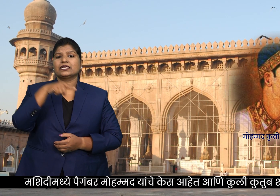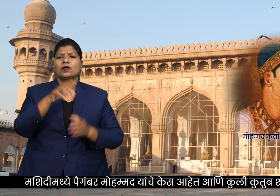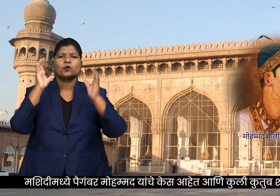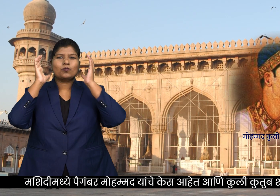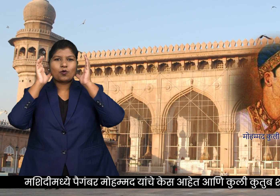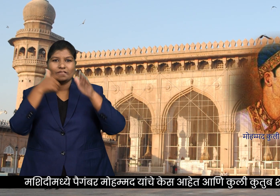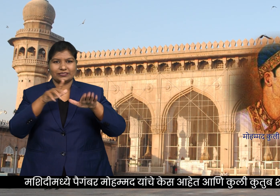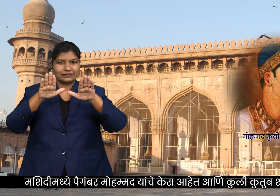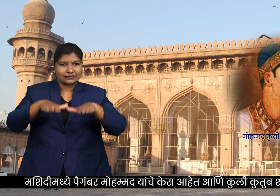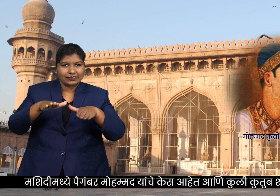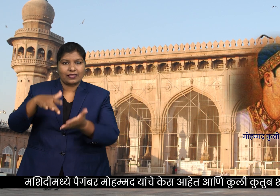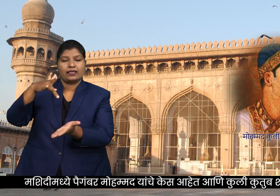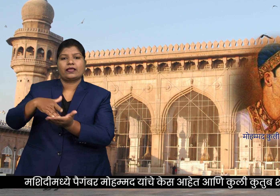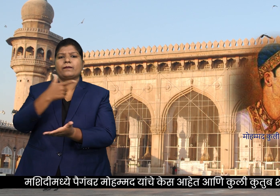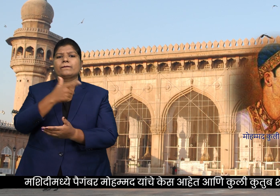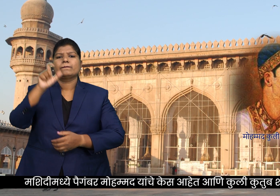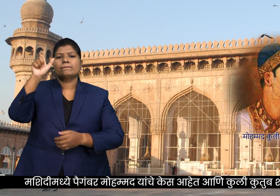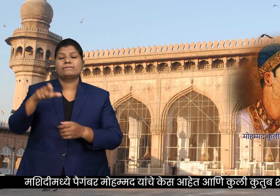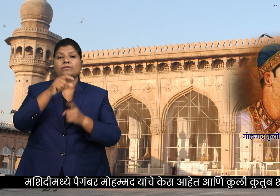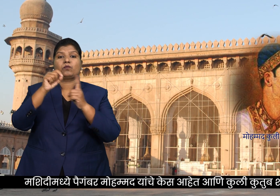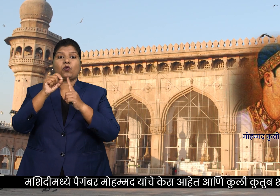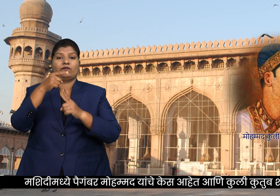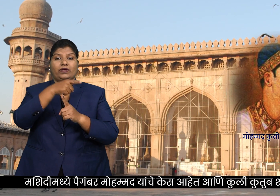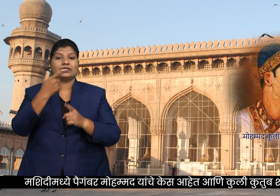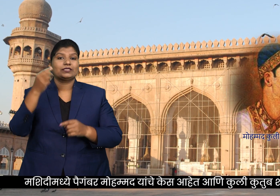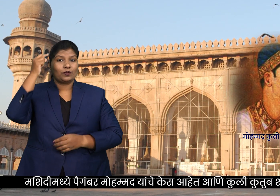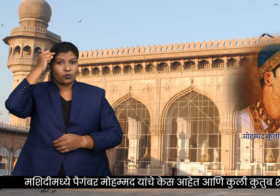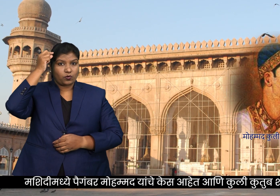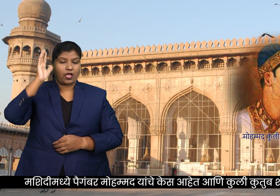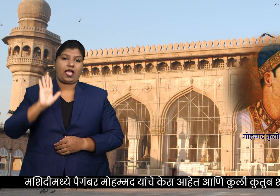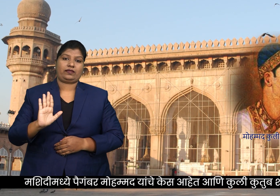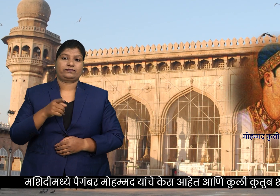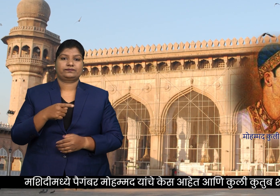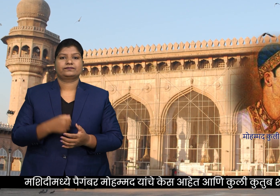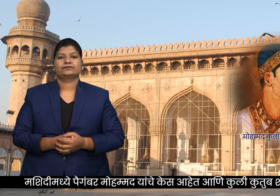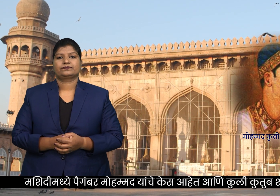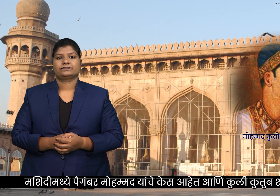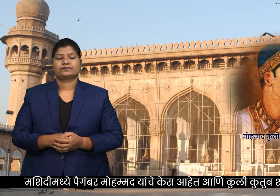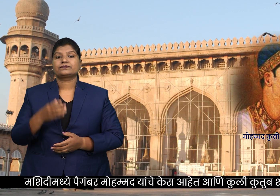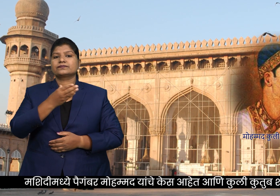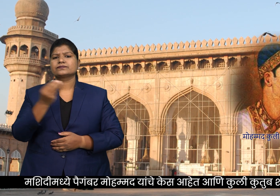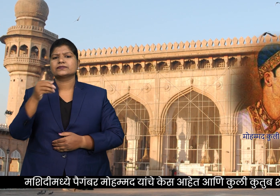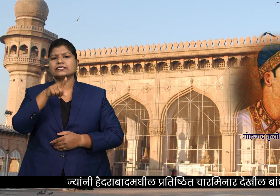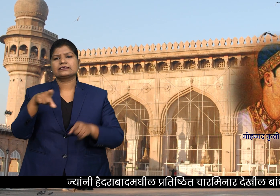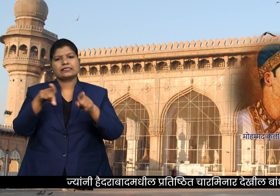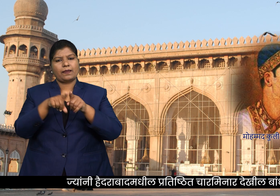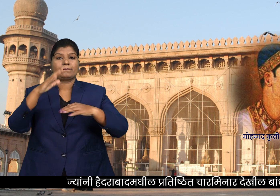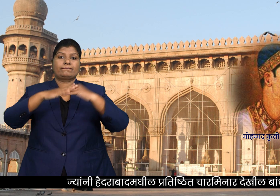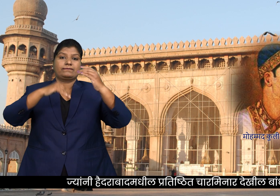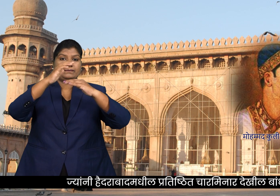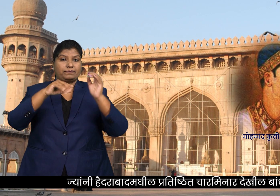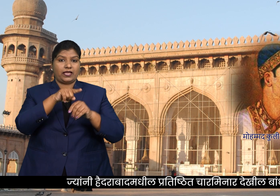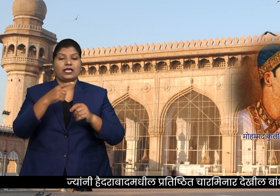मशीदमध्ये पैगंबर मोहम्मद यांचे केस आहेत आणि कुली कुतुबशाही यांनी बांधले होते,